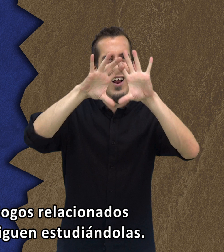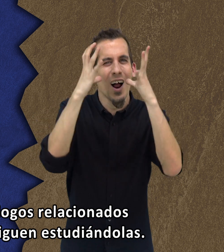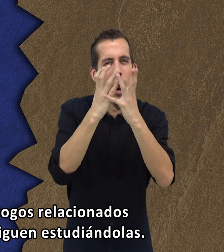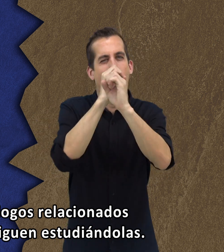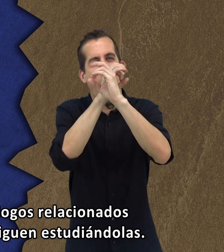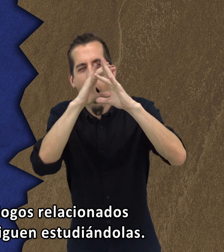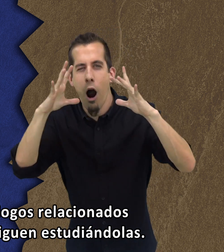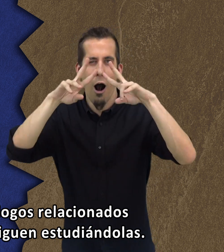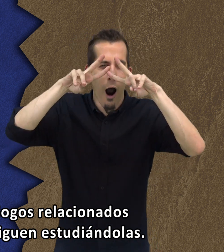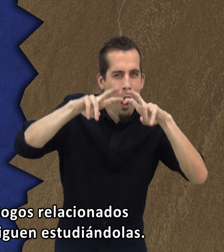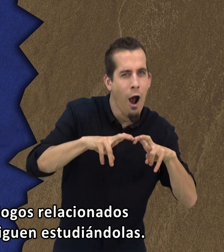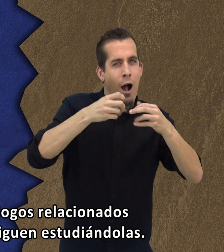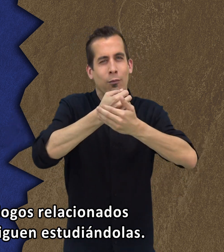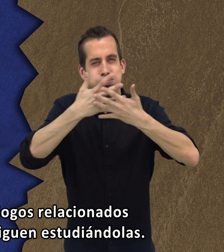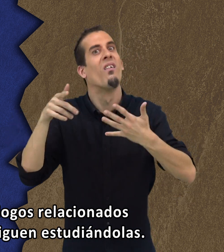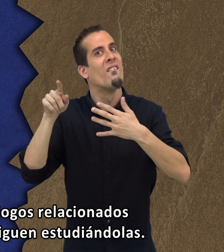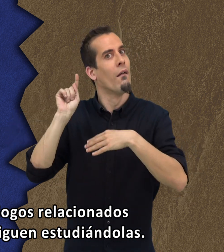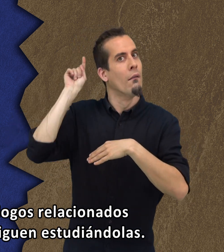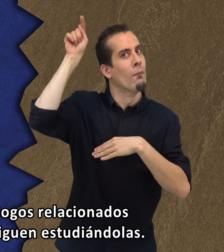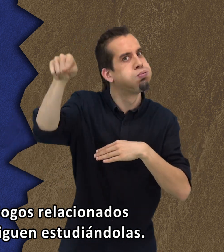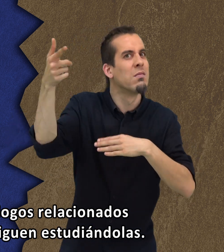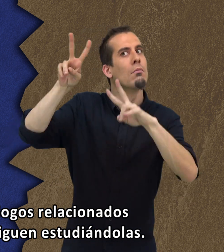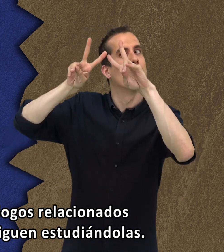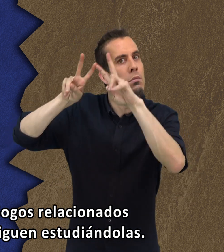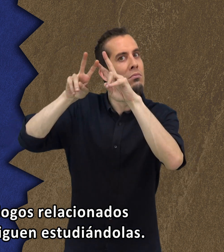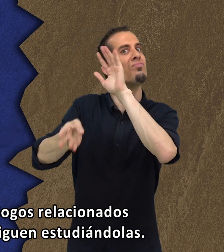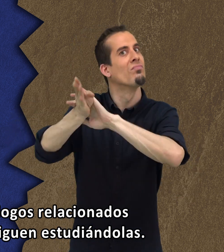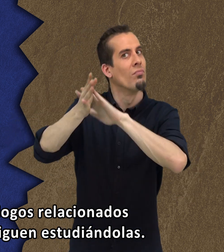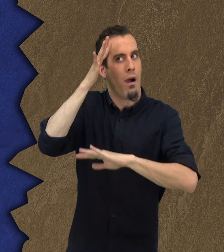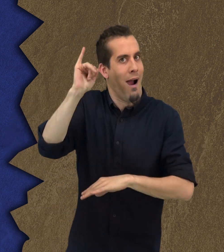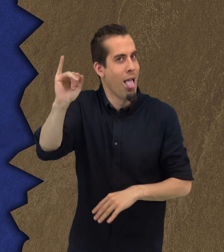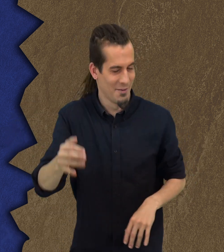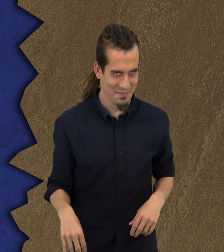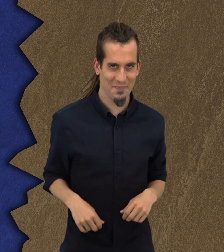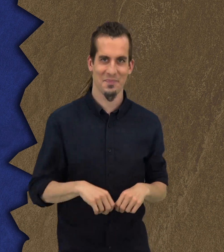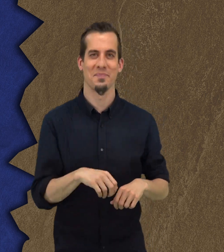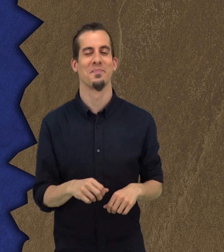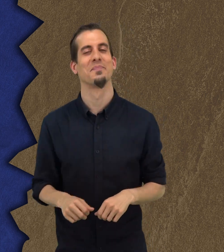algunos geólogos relacionados con el museo siguen estudiando las